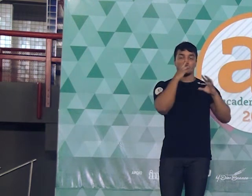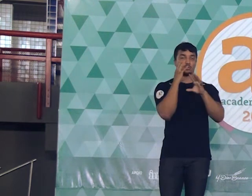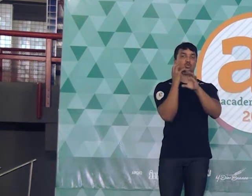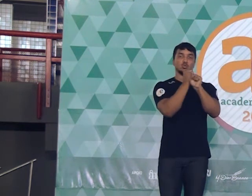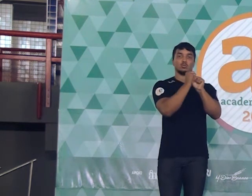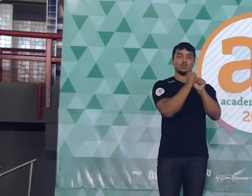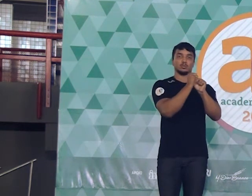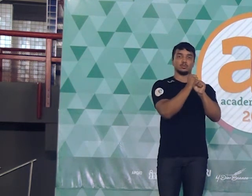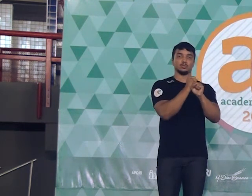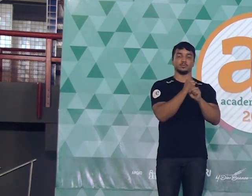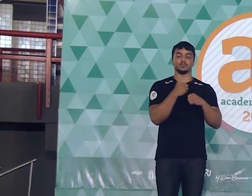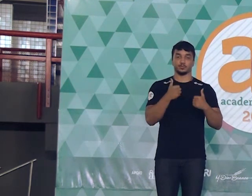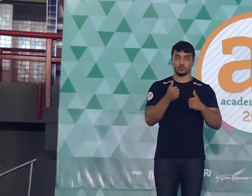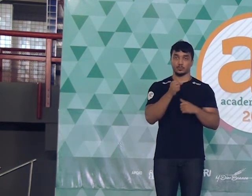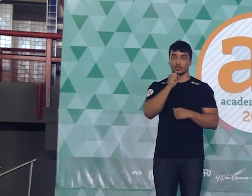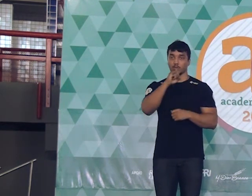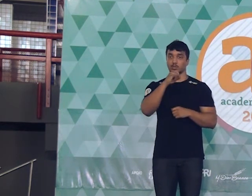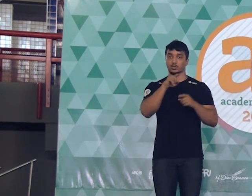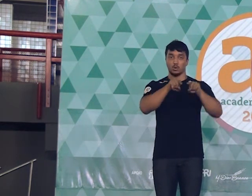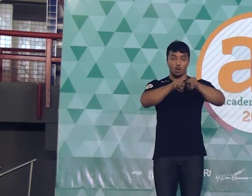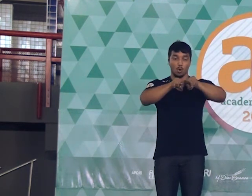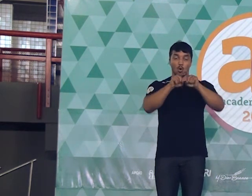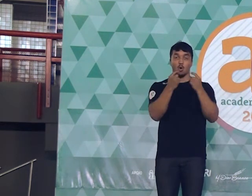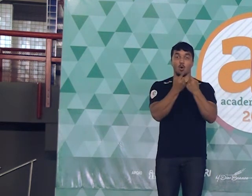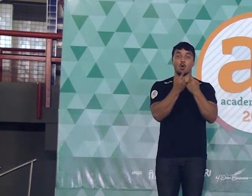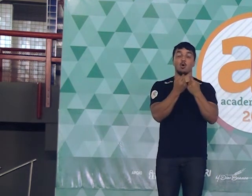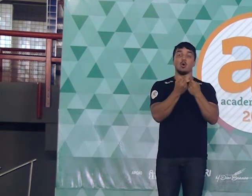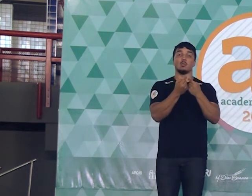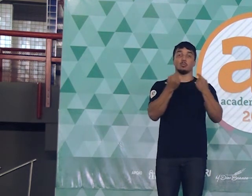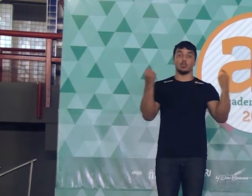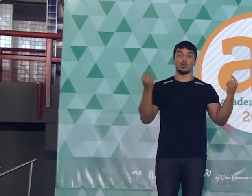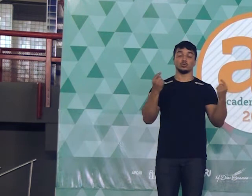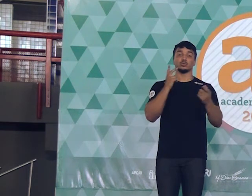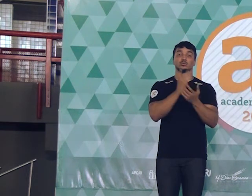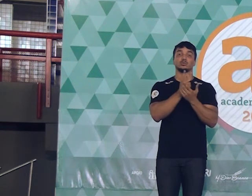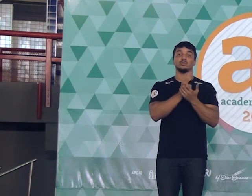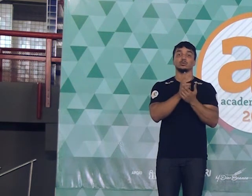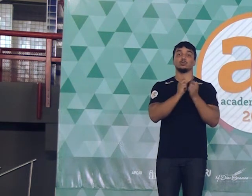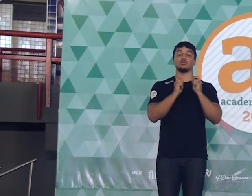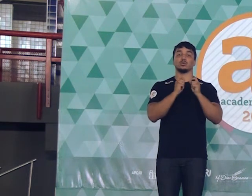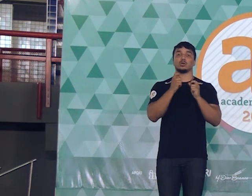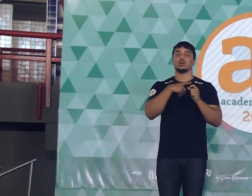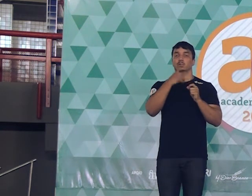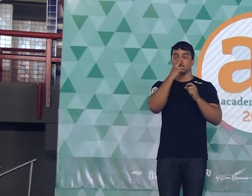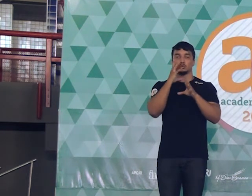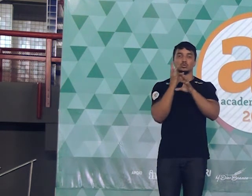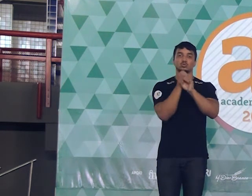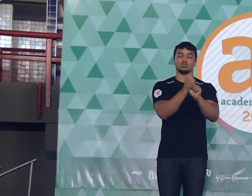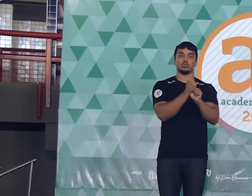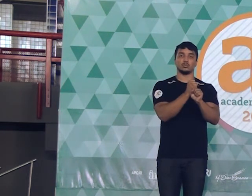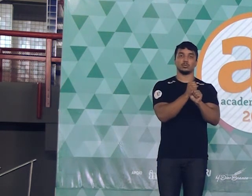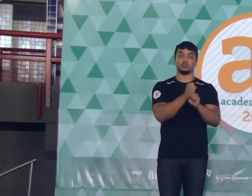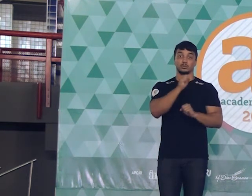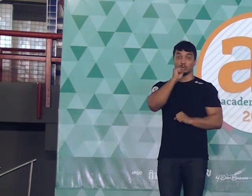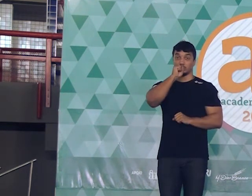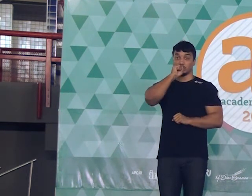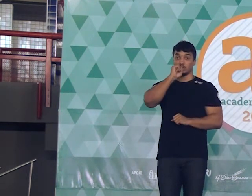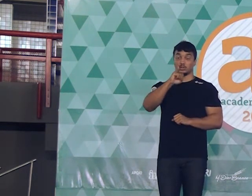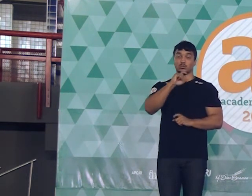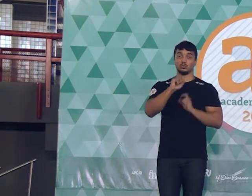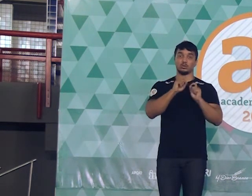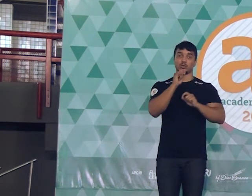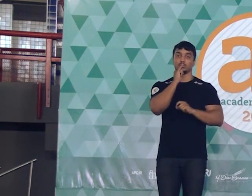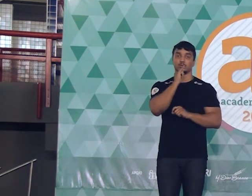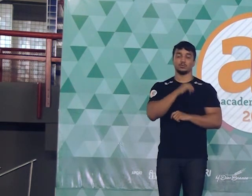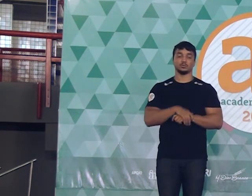soma. Então, sentidos opostos, você sempre vai somar velocidade. Se os dois móveis